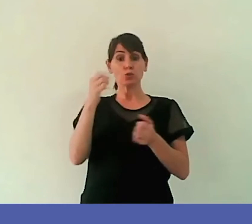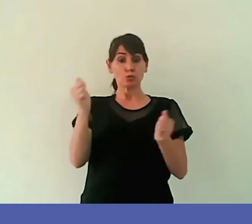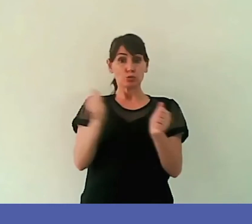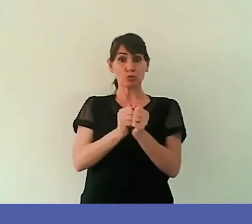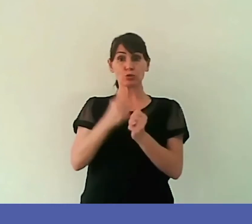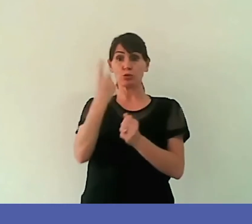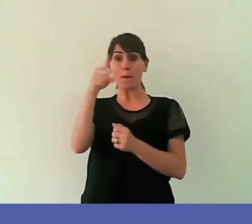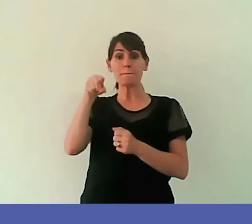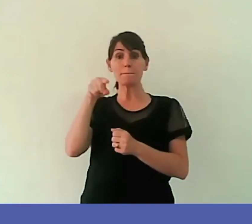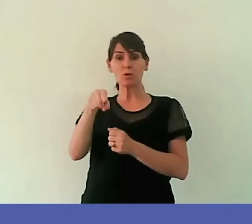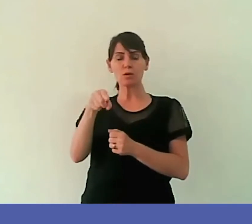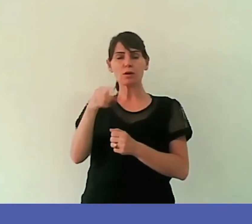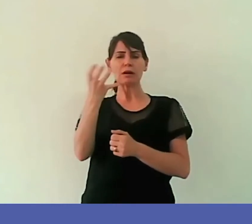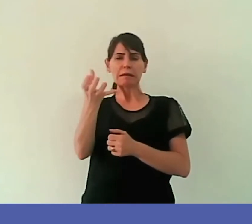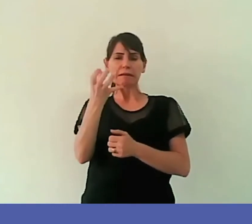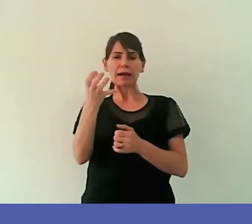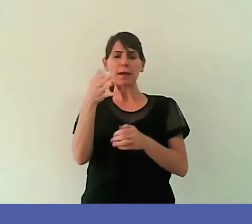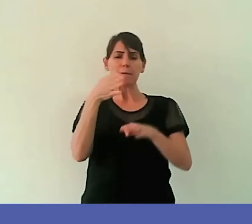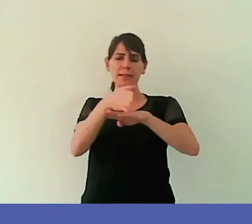participar das bodas do Cordeiro?